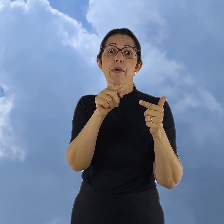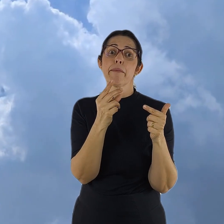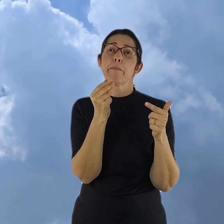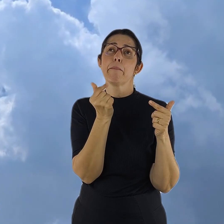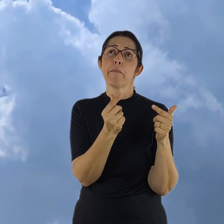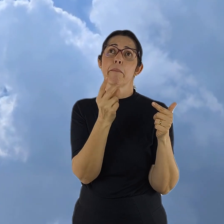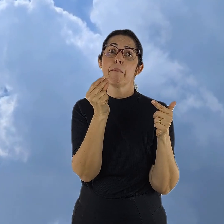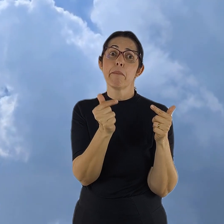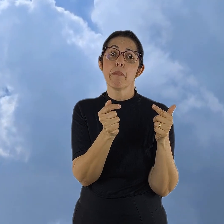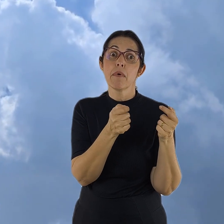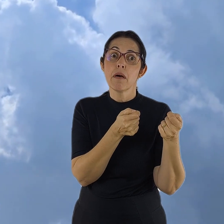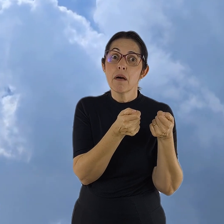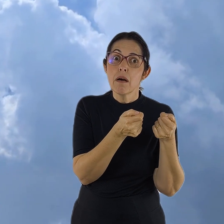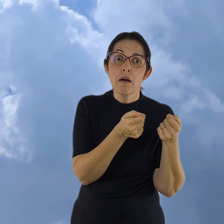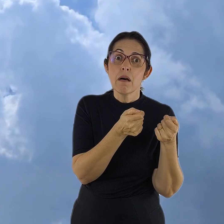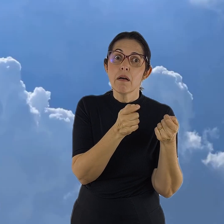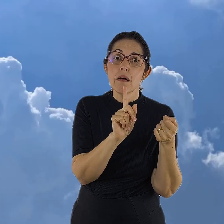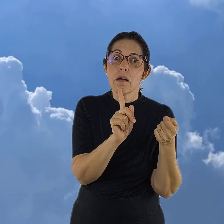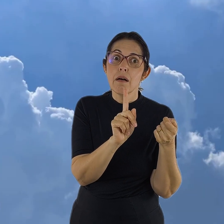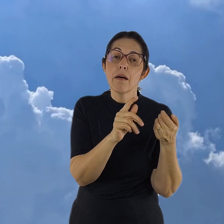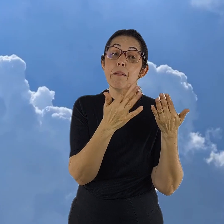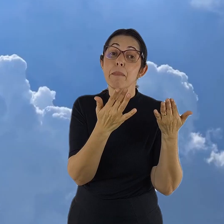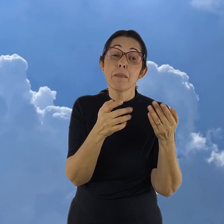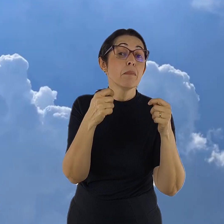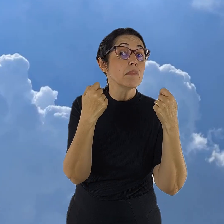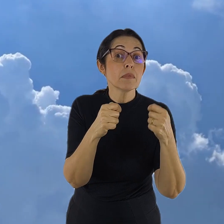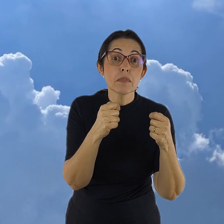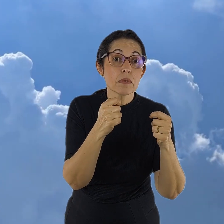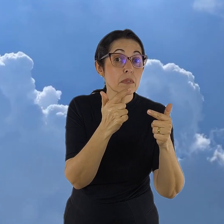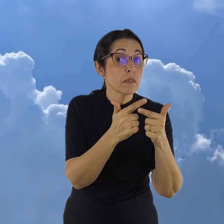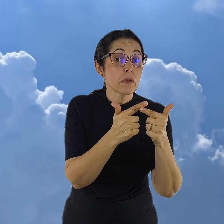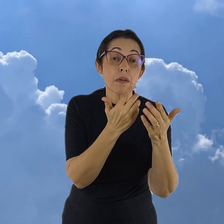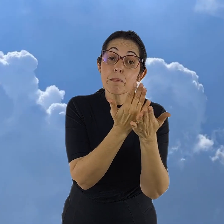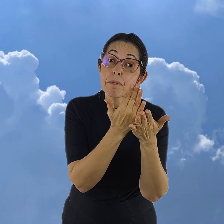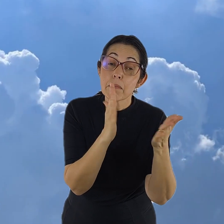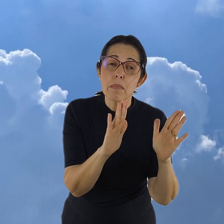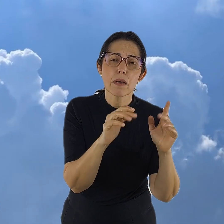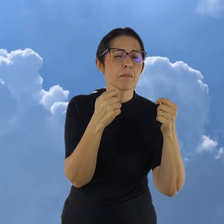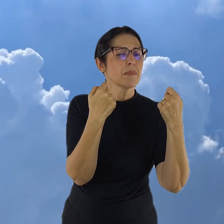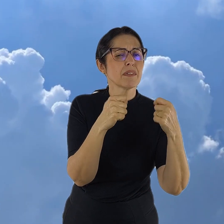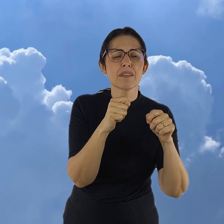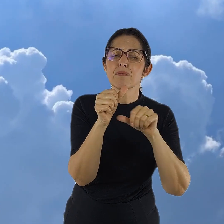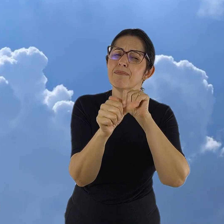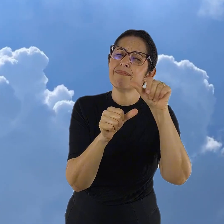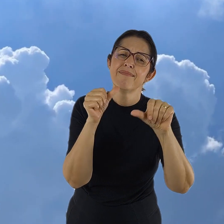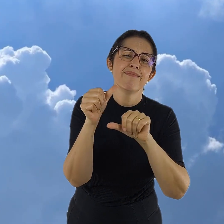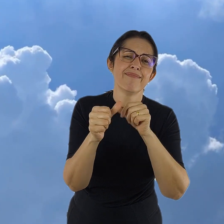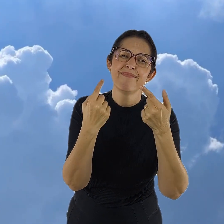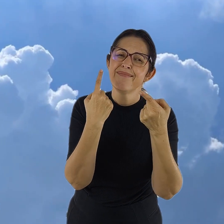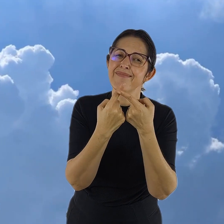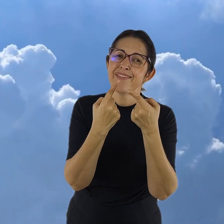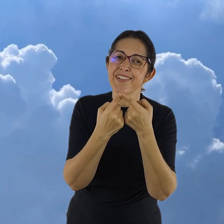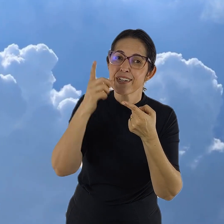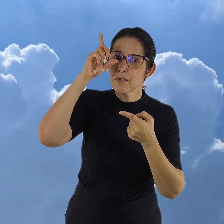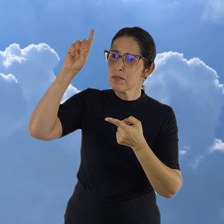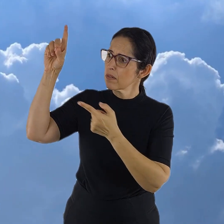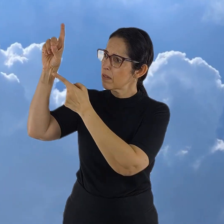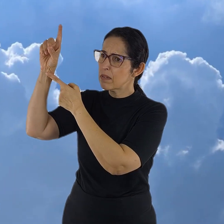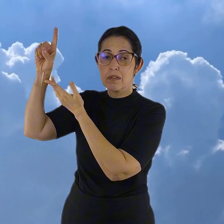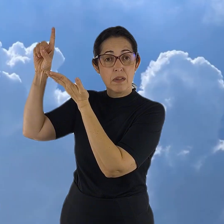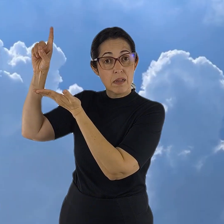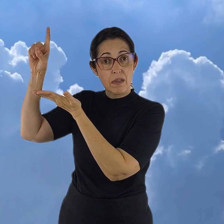administrados, que precisam ser resolvidos, que precisam ser libertos, que precisam ser restaurados, curados, e o Senhor